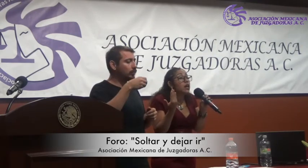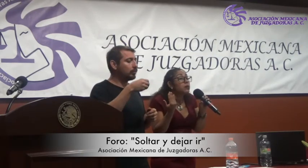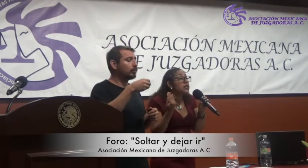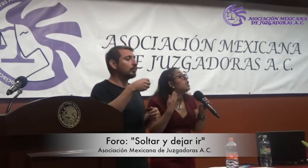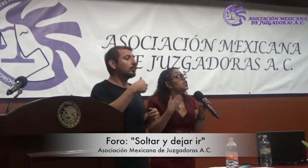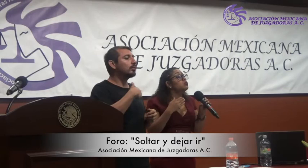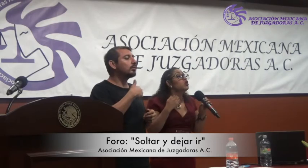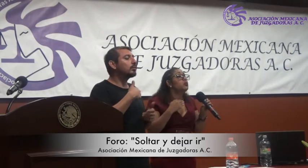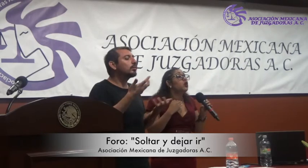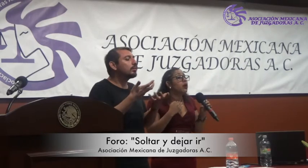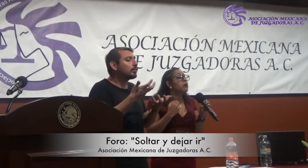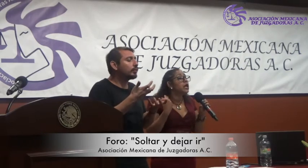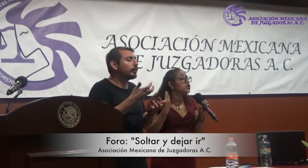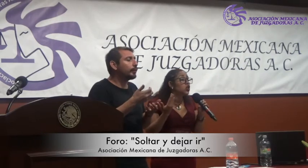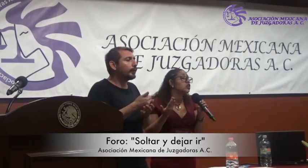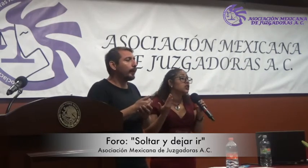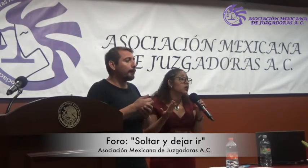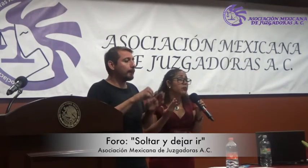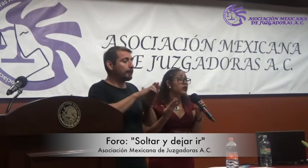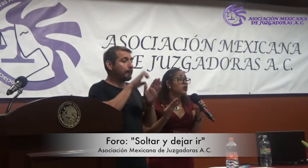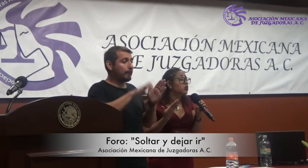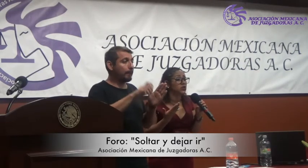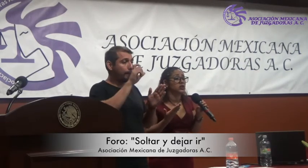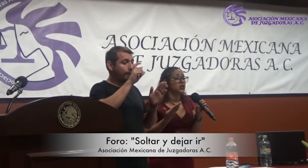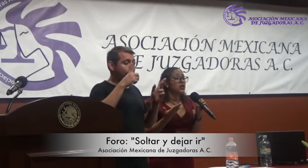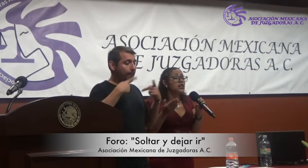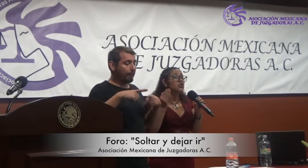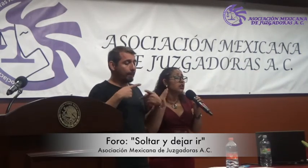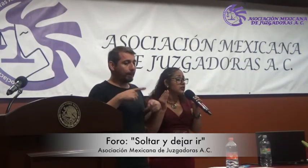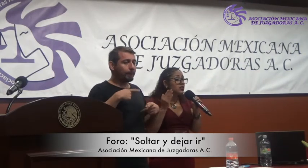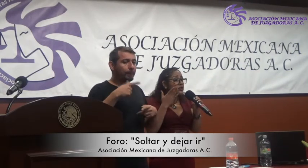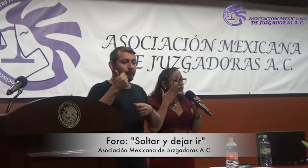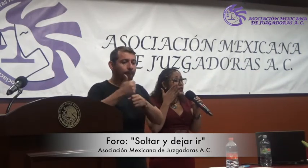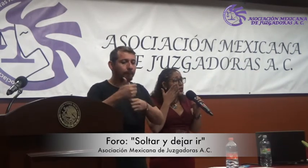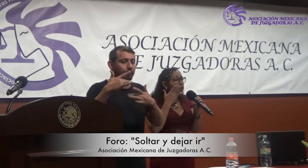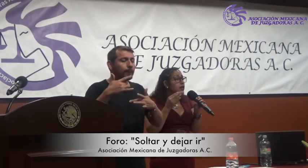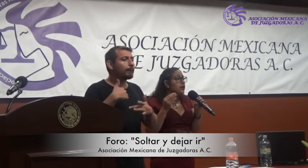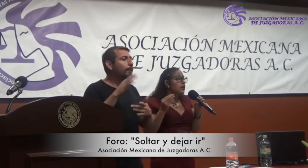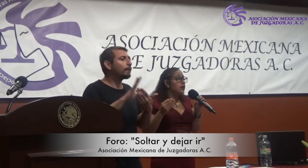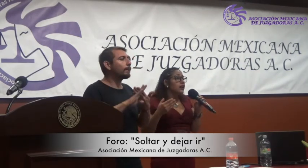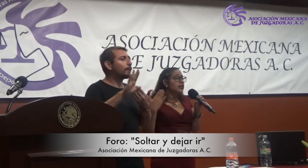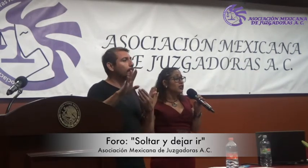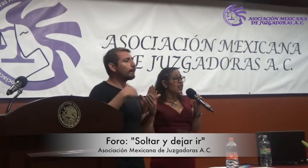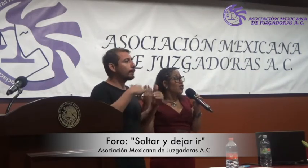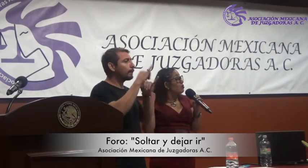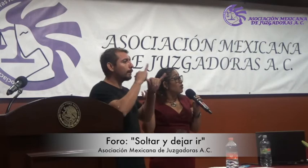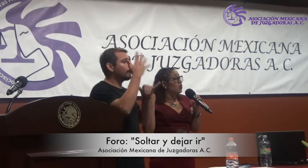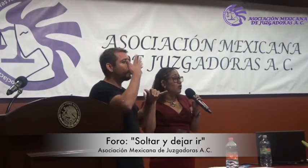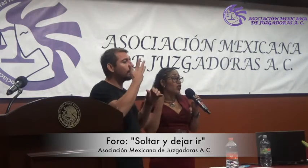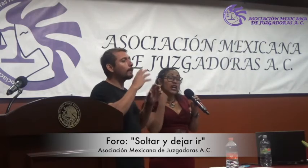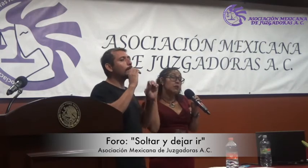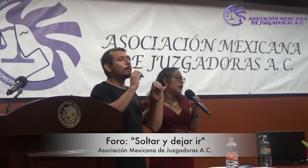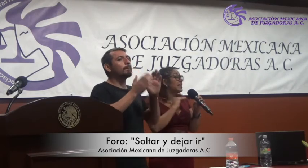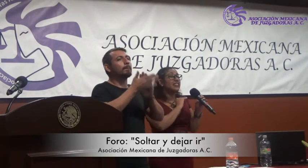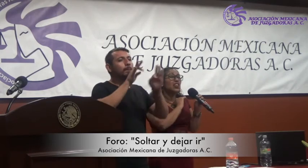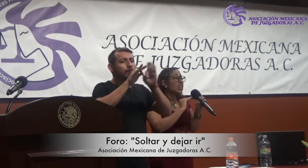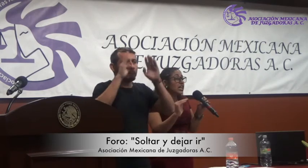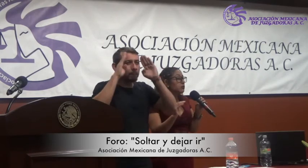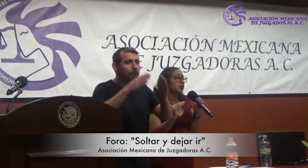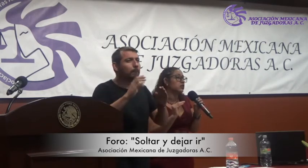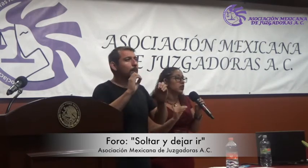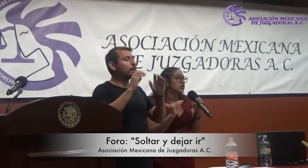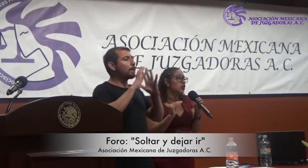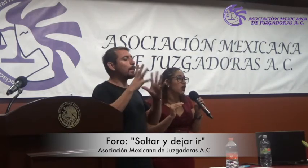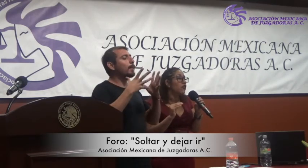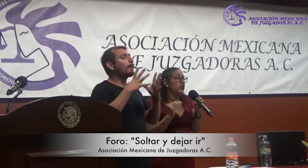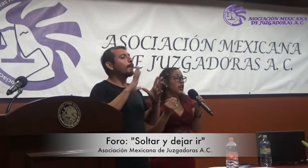diciendo únicamente que es muy probable que son cosas que pueden ocurrir. Y no les estoy diciendo que eso sea como lo que le pasa a todas